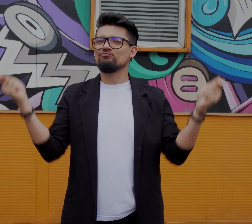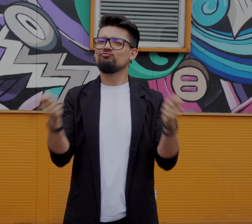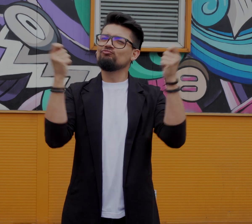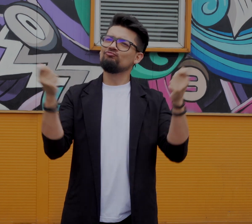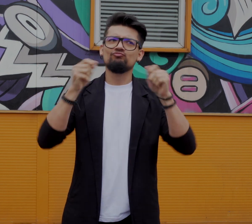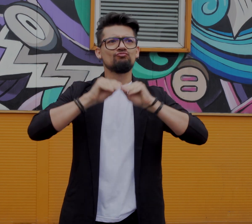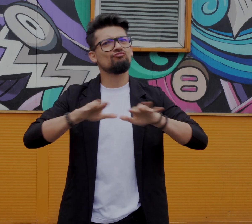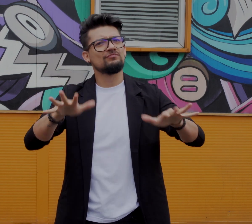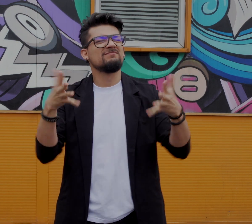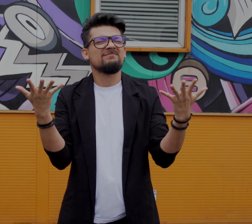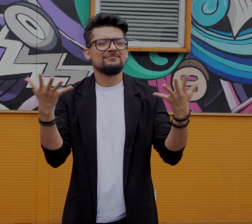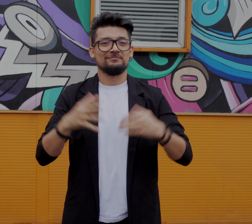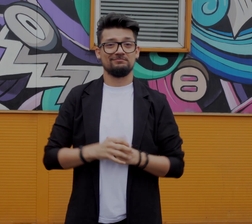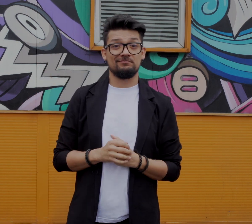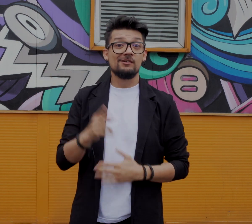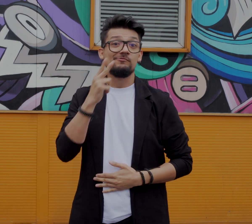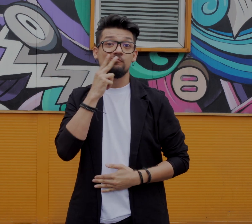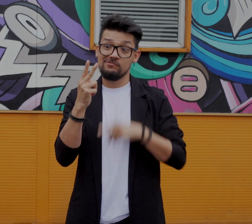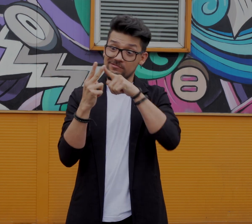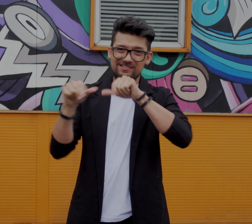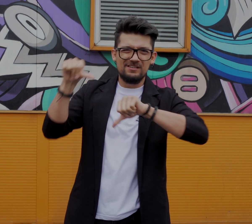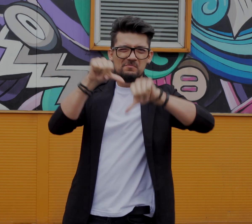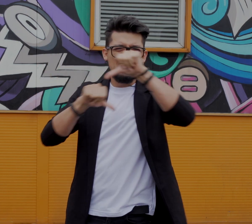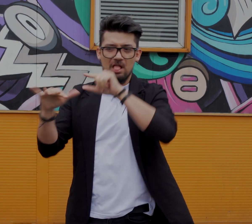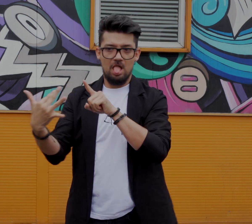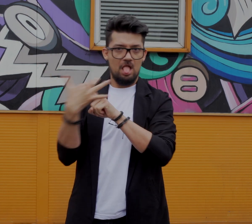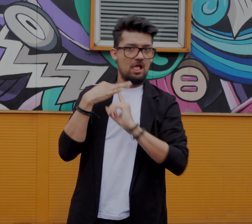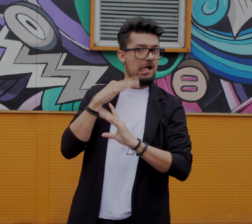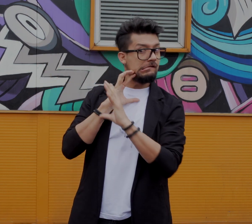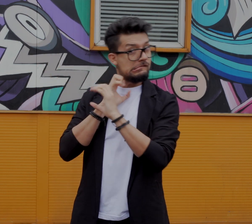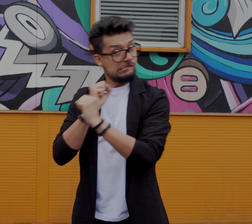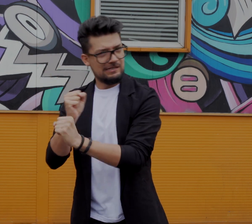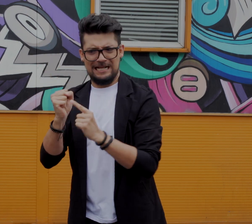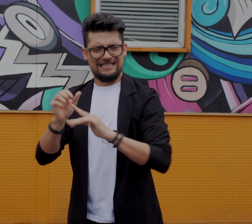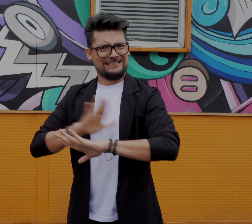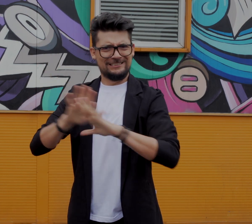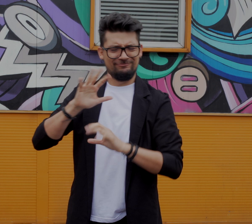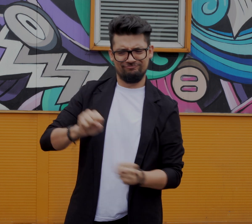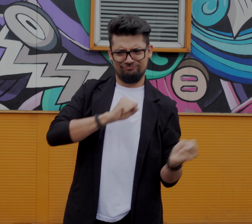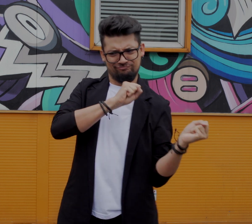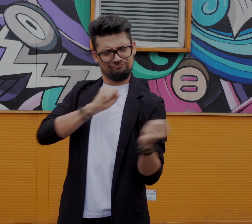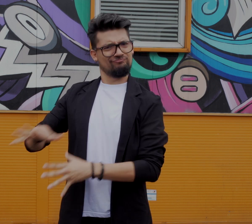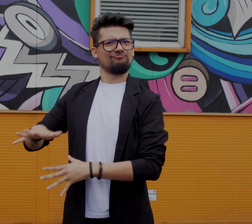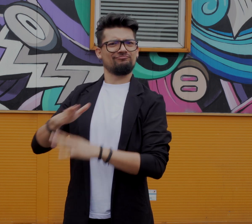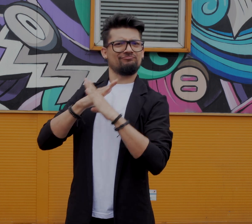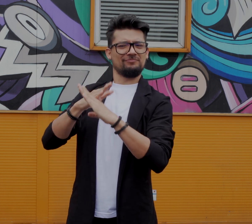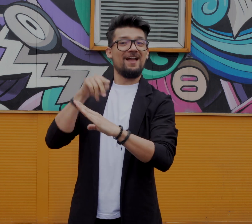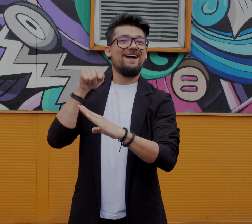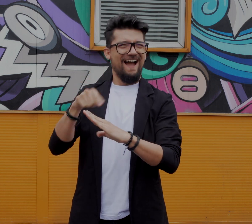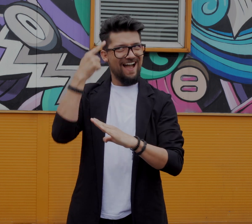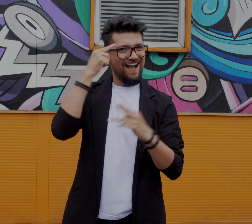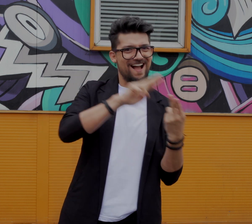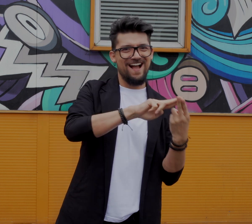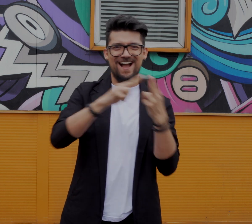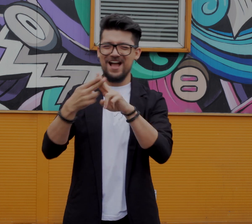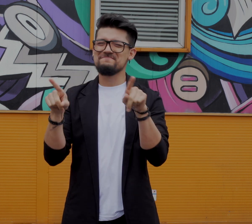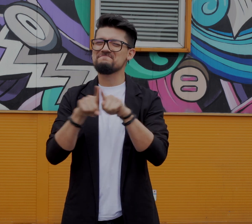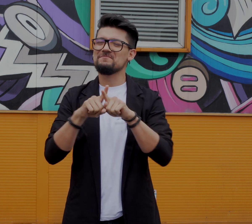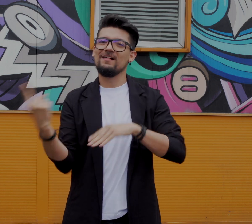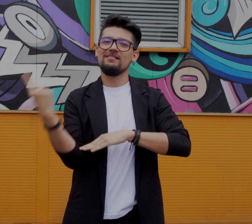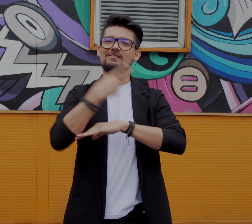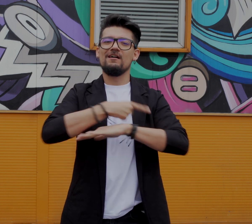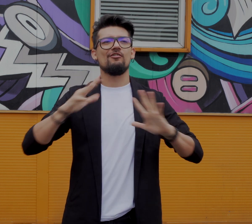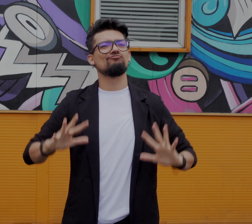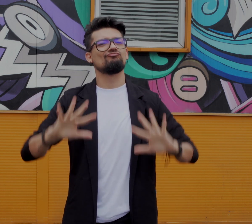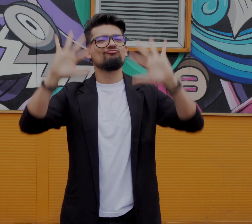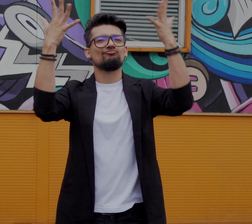de la liga colombiana contra el cáncer en donde nos solicitan que hablemos de su campaña acaba la relación